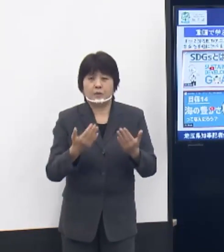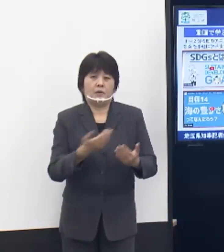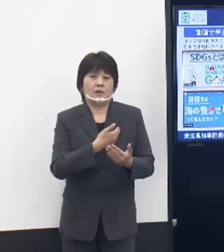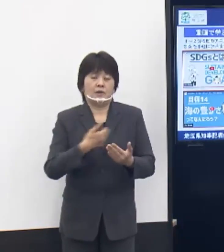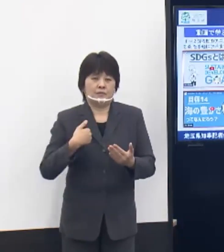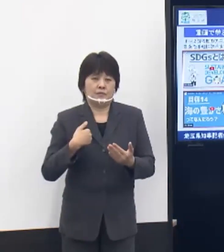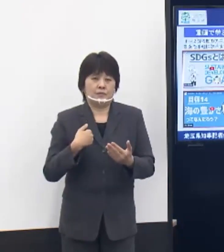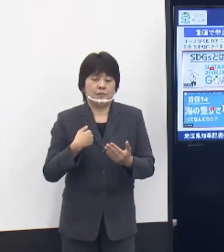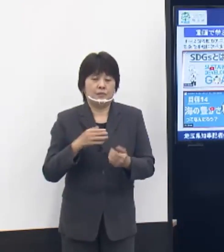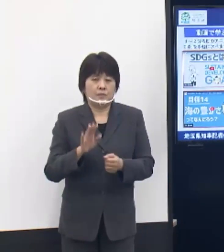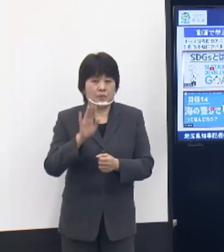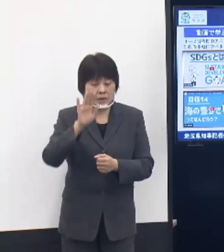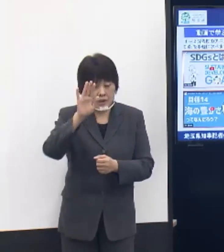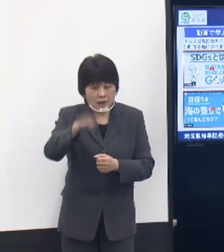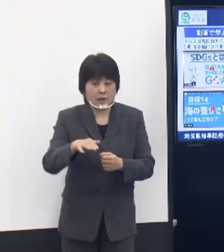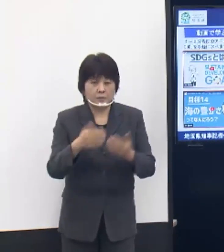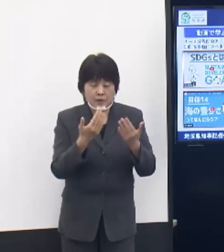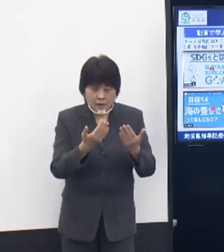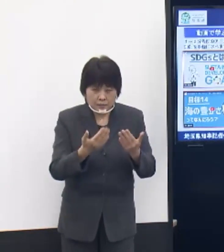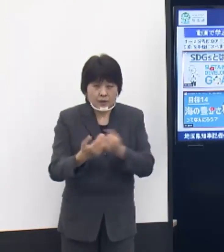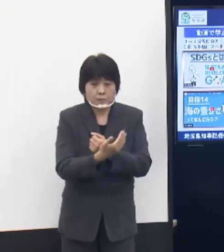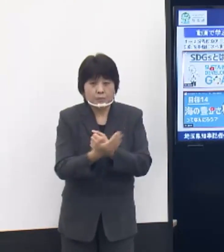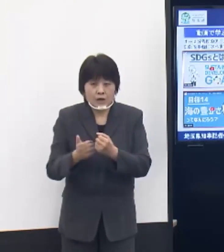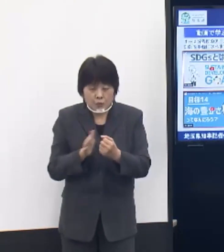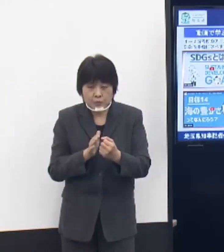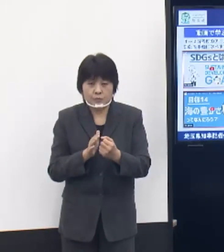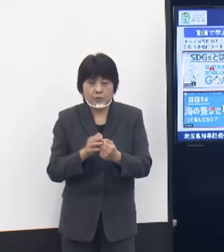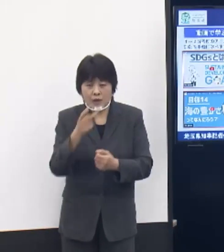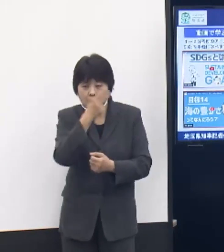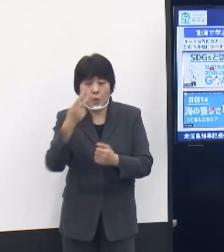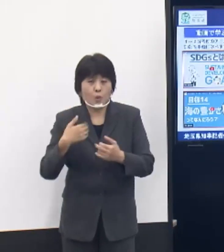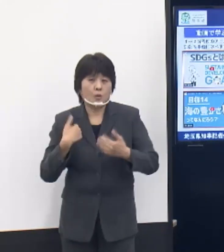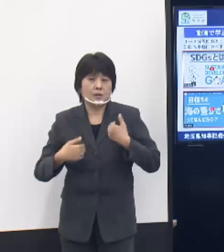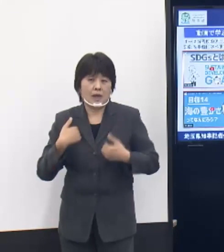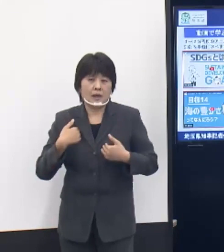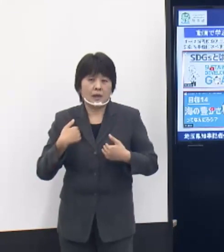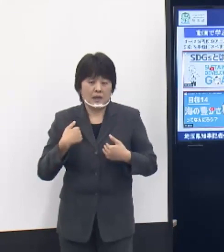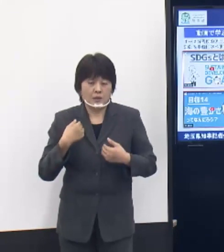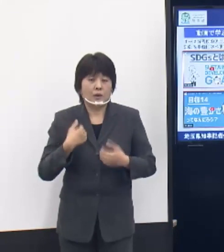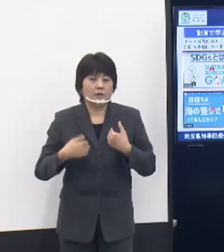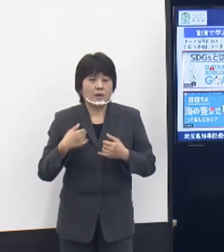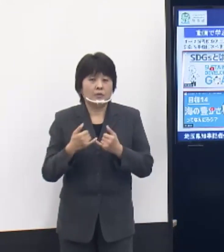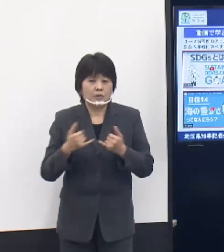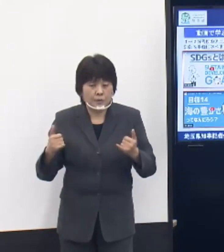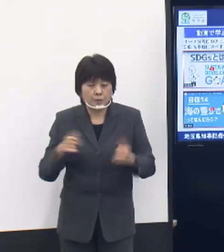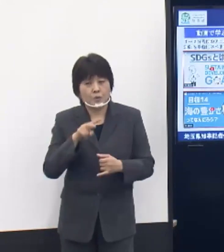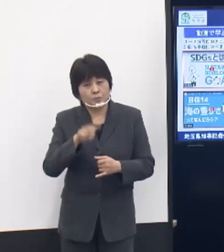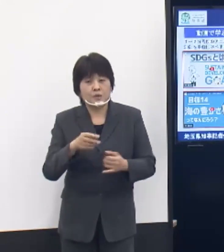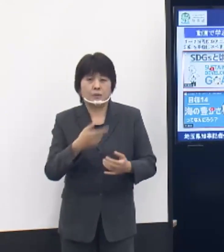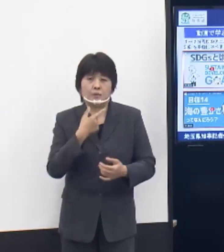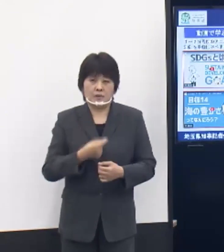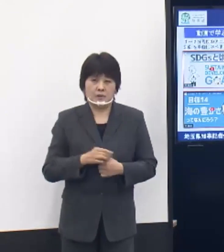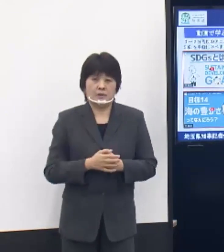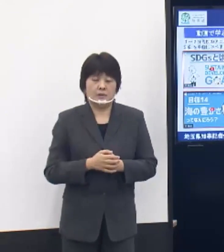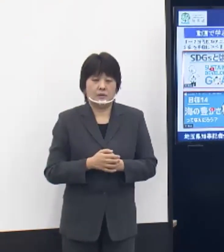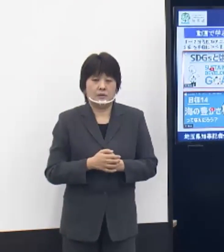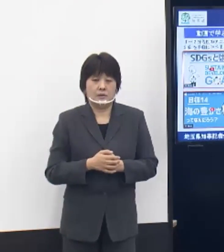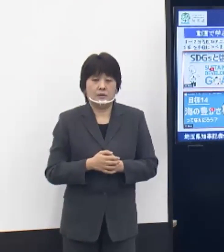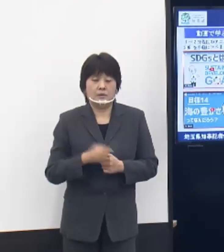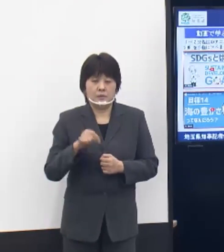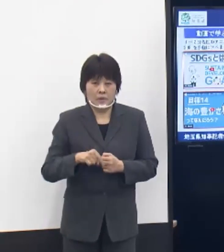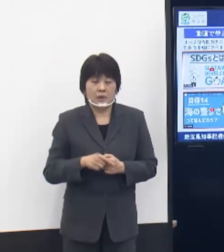の SDGs を守る、学ぶ高校生など学生の方にもぜひご覧いただきたいと思います。この中